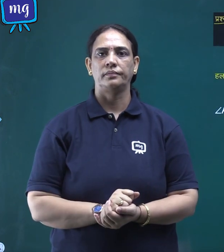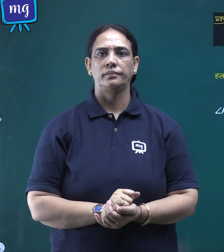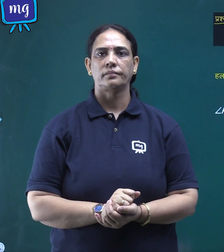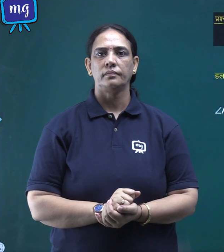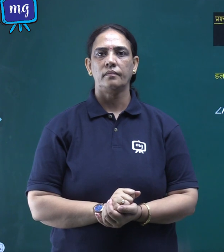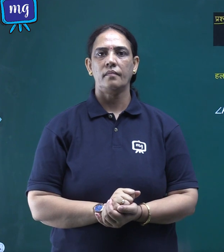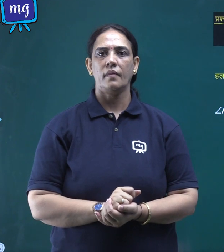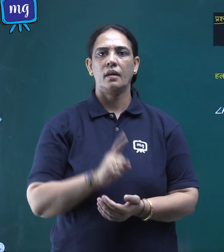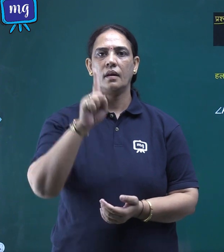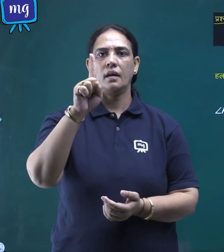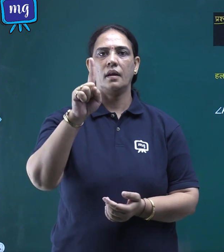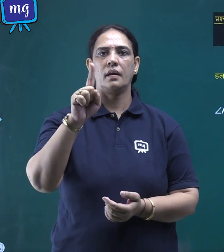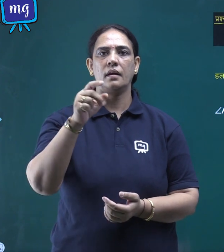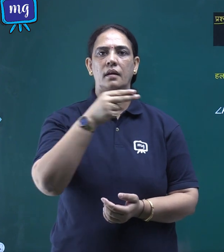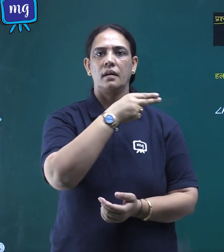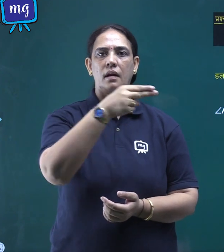एक चतुर्भुज के